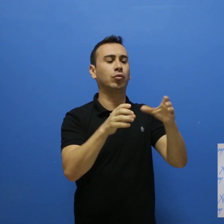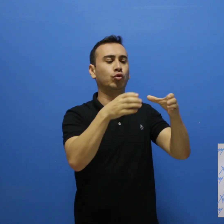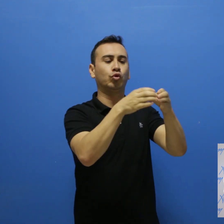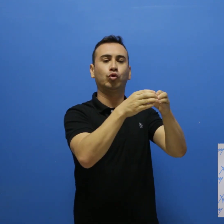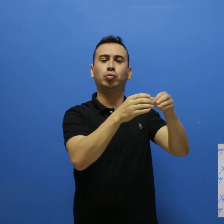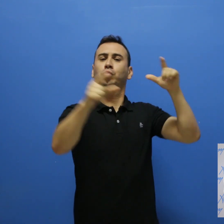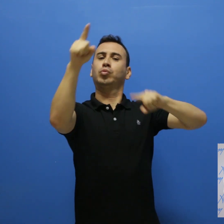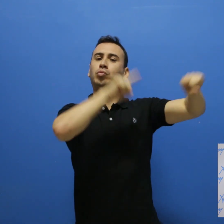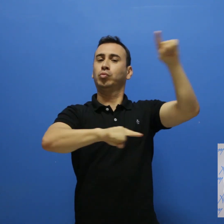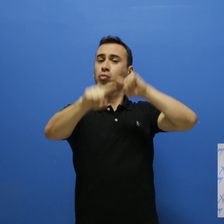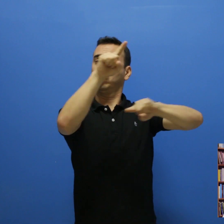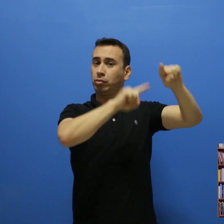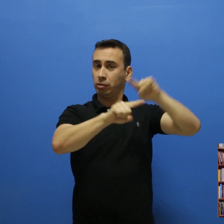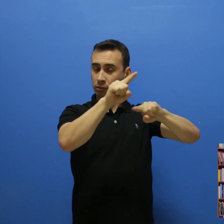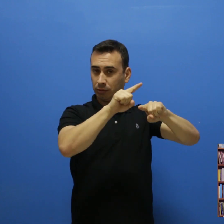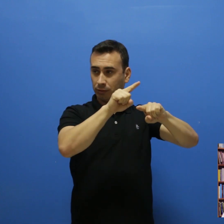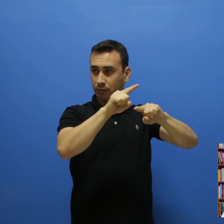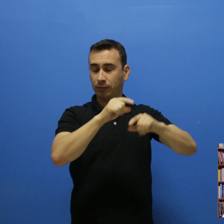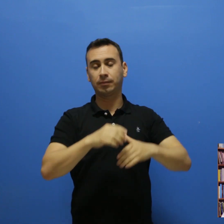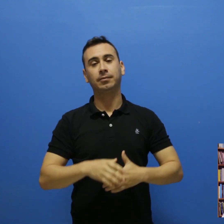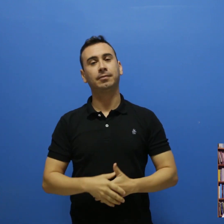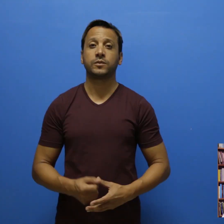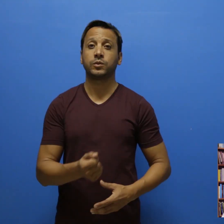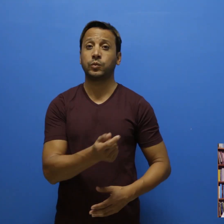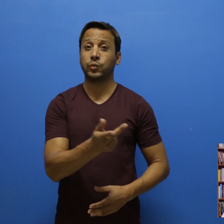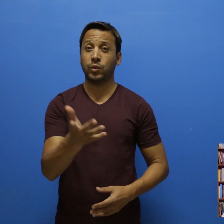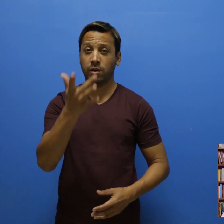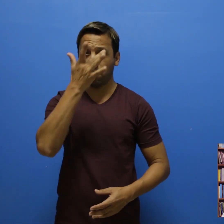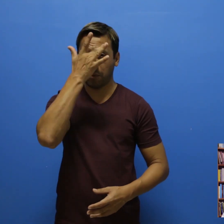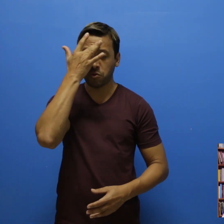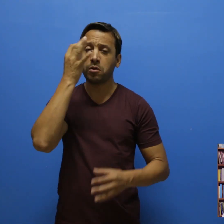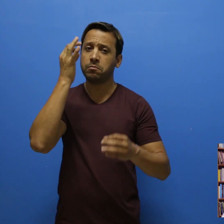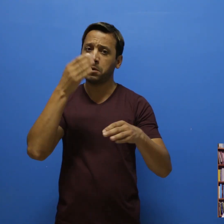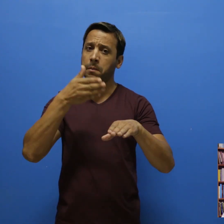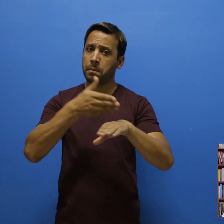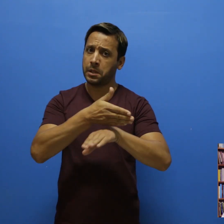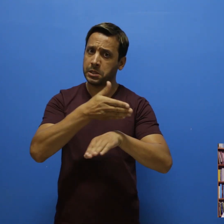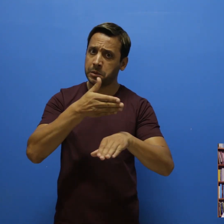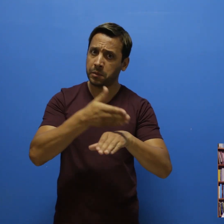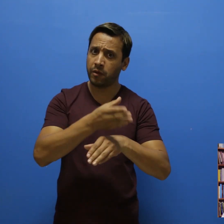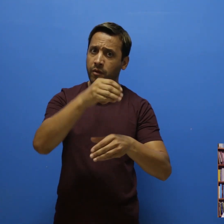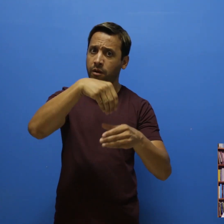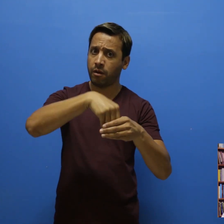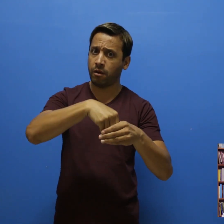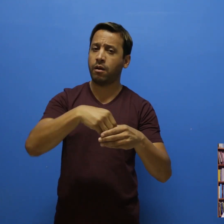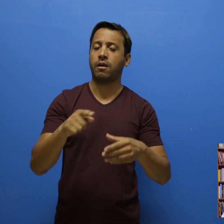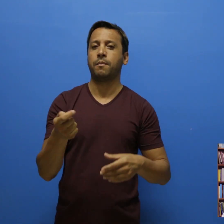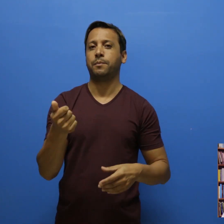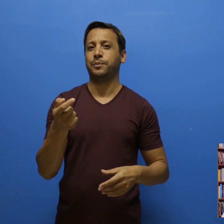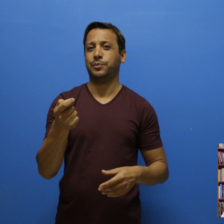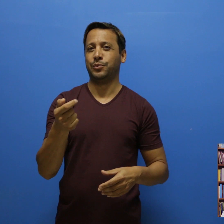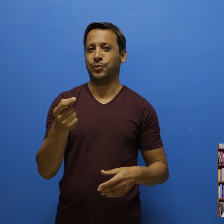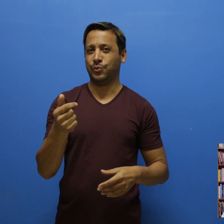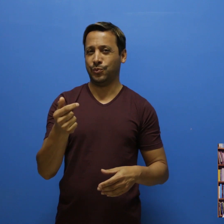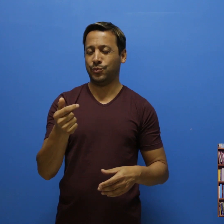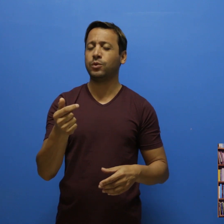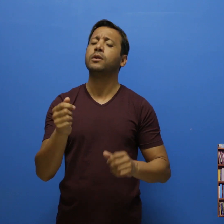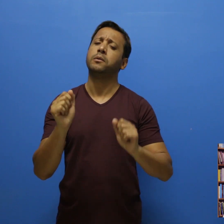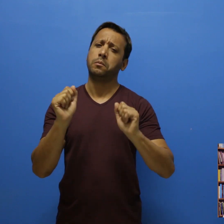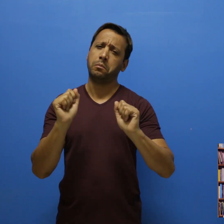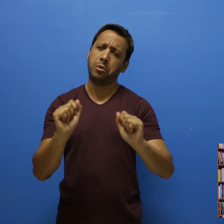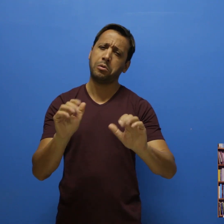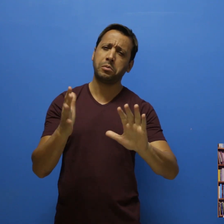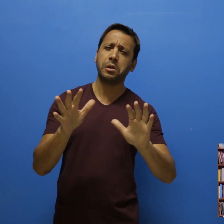à aristocracia. O número de pessoas que de fato participavam do processo eleitoral era muito pequeno. Embora pudesse